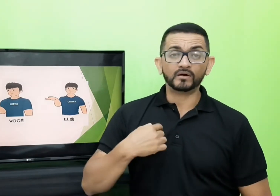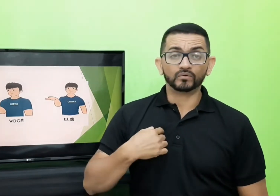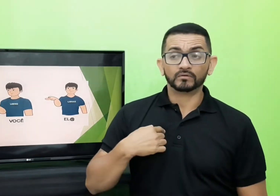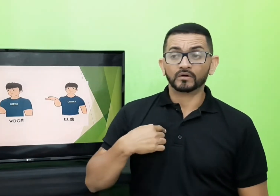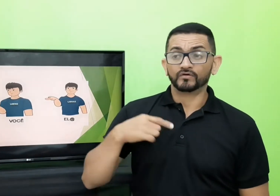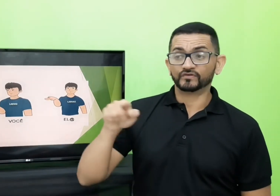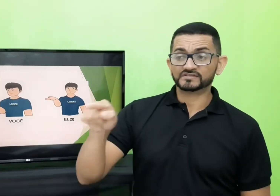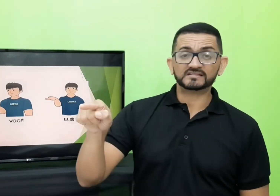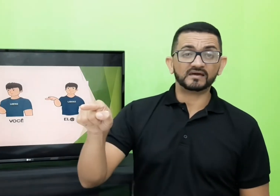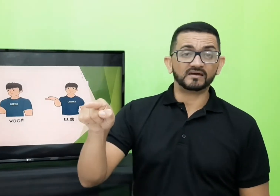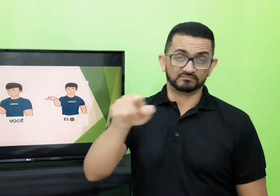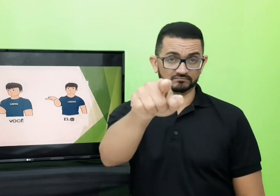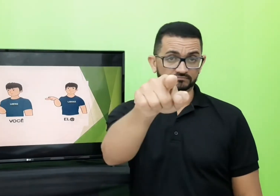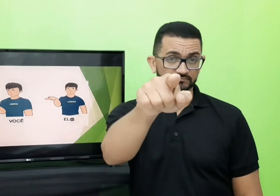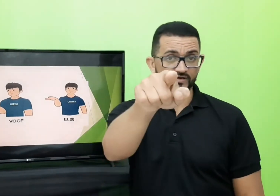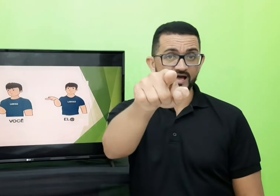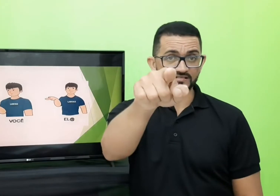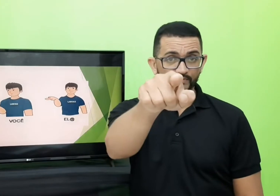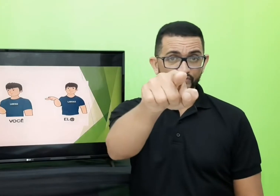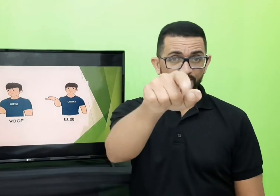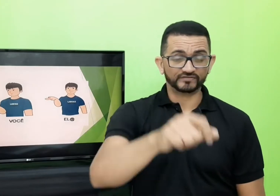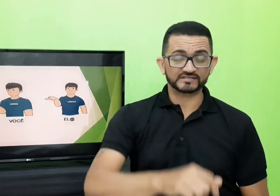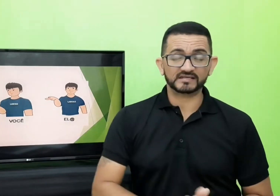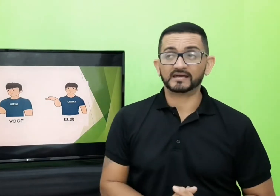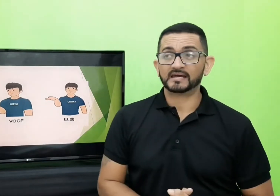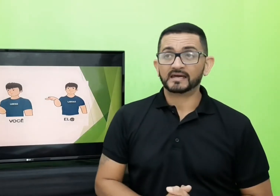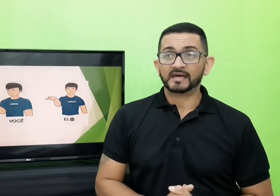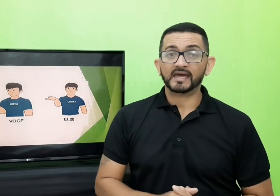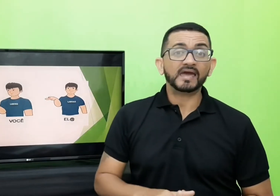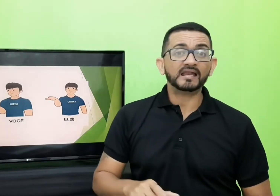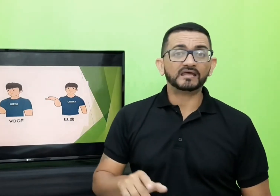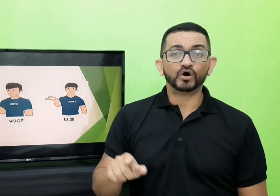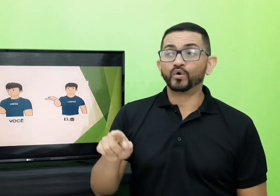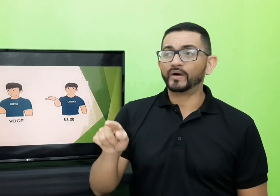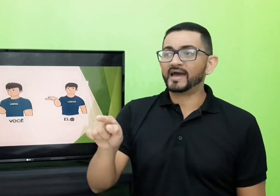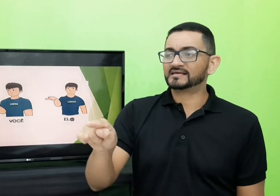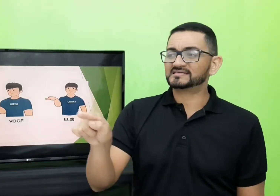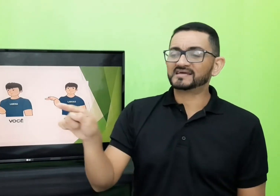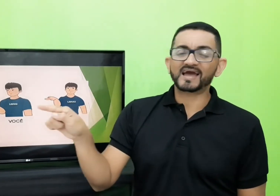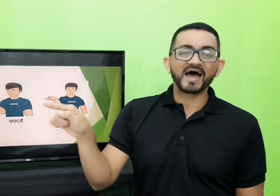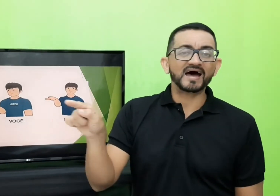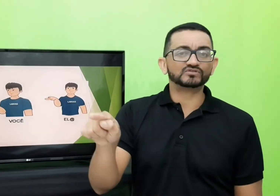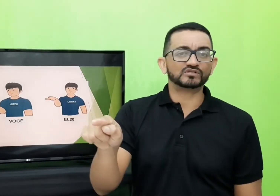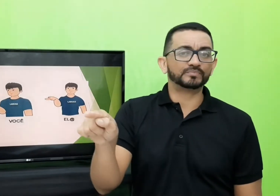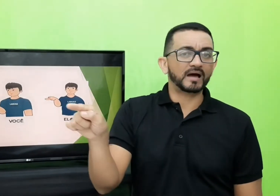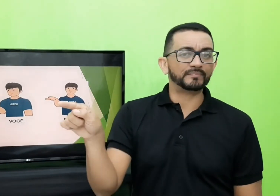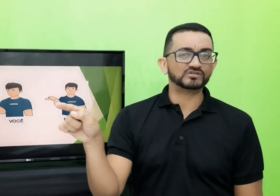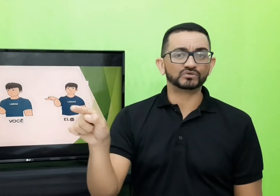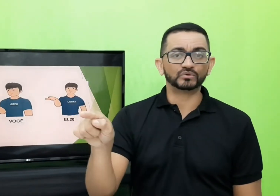eu, você, no caso, aponte para você, ele ou ela, se caso a